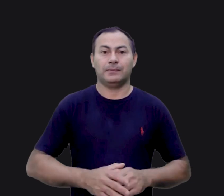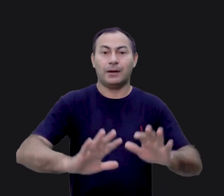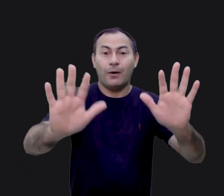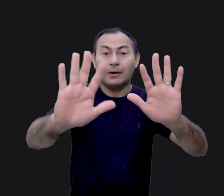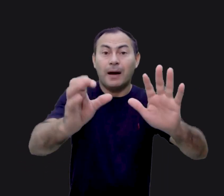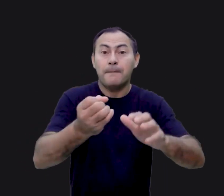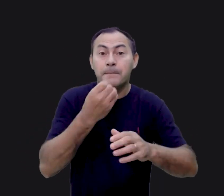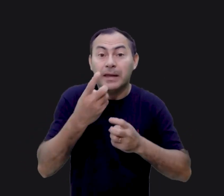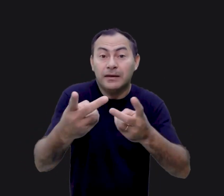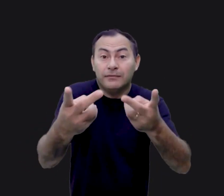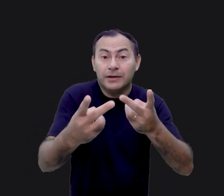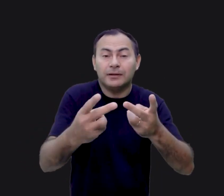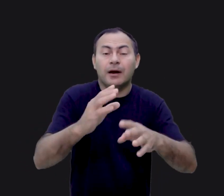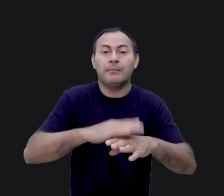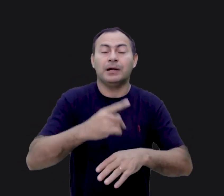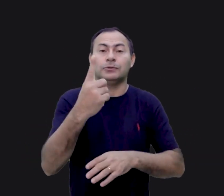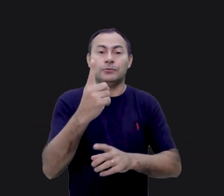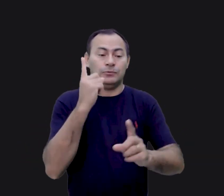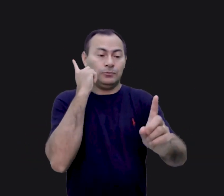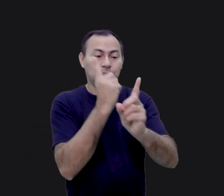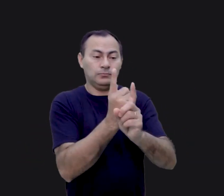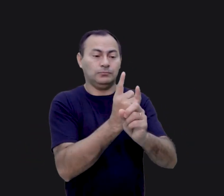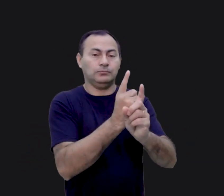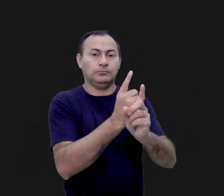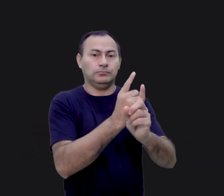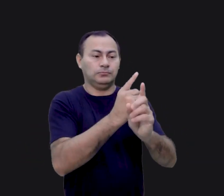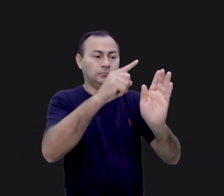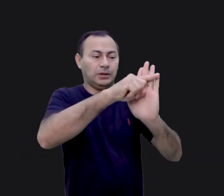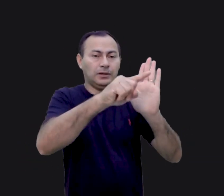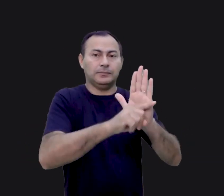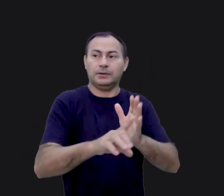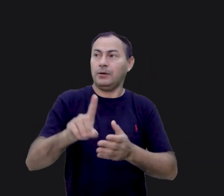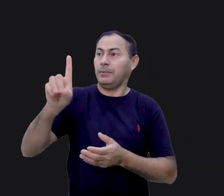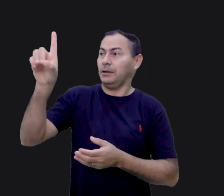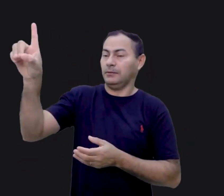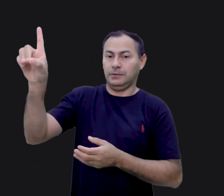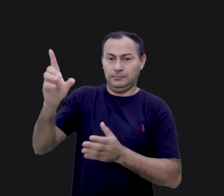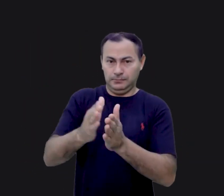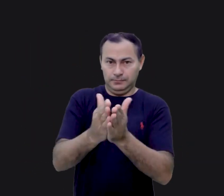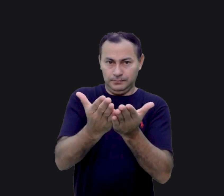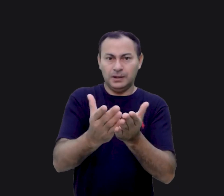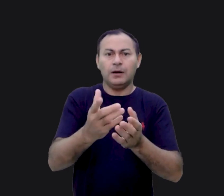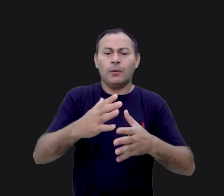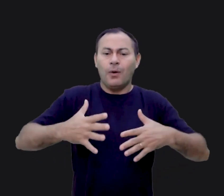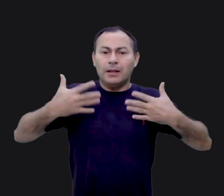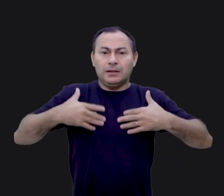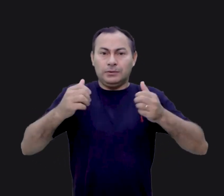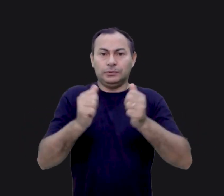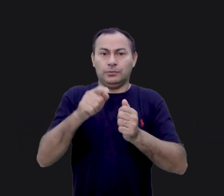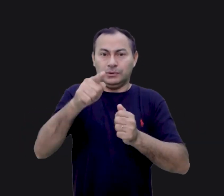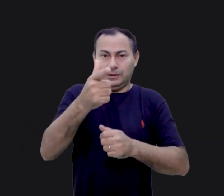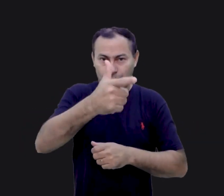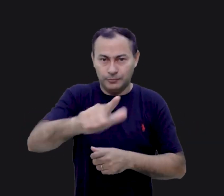Olá muito bem vindo a mais um programa Encontro com a palavra que alegria poder estar mais uma vez com você